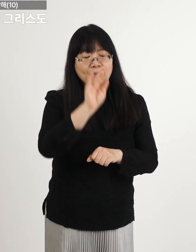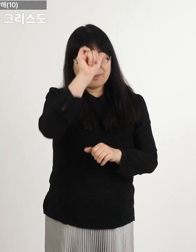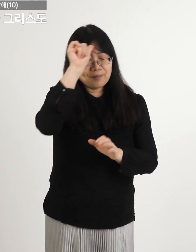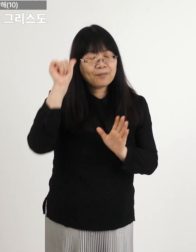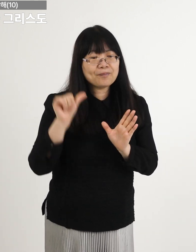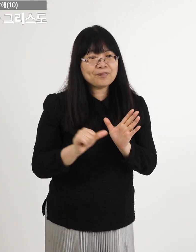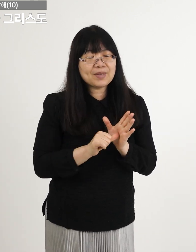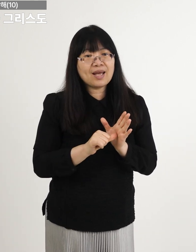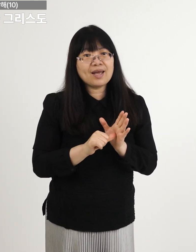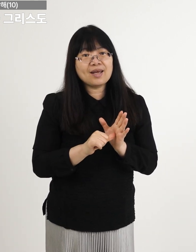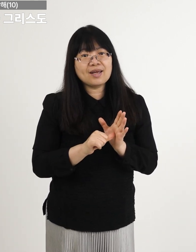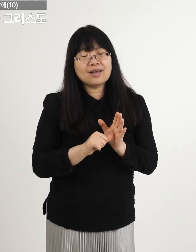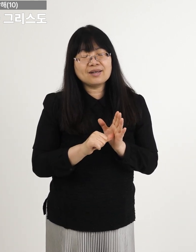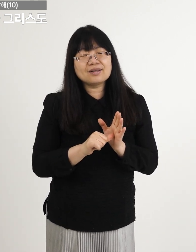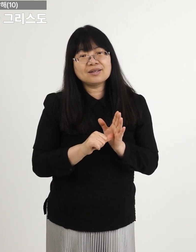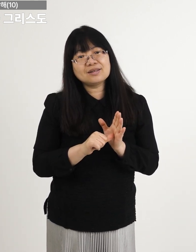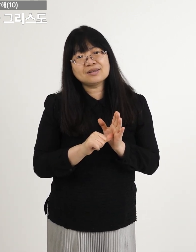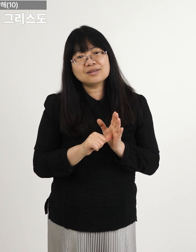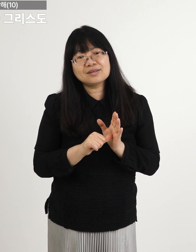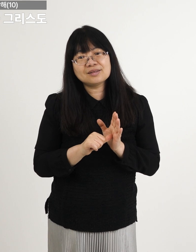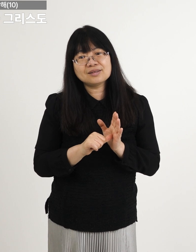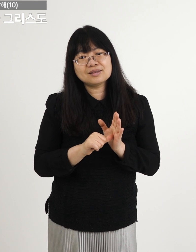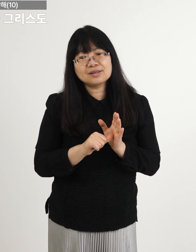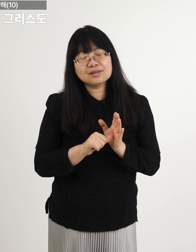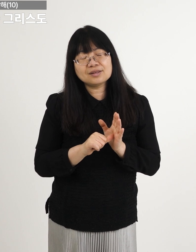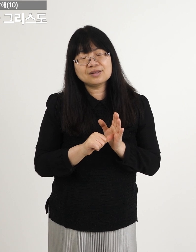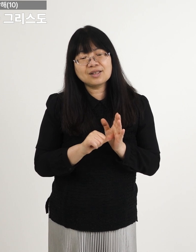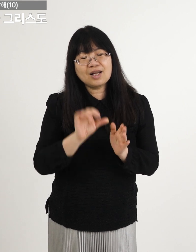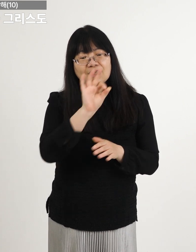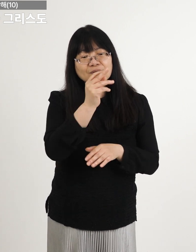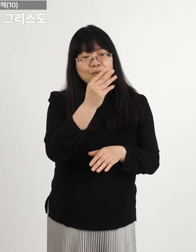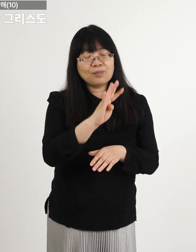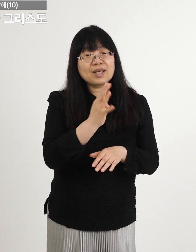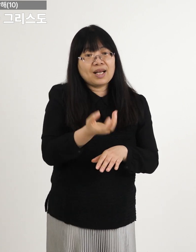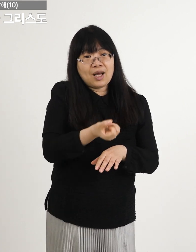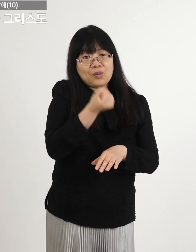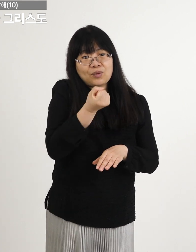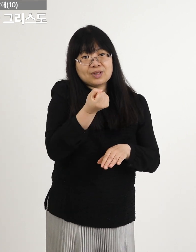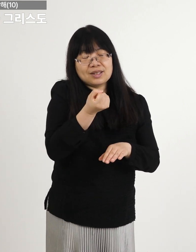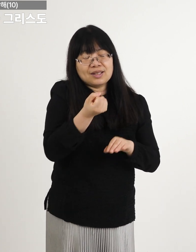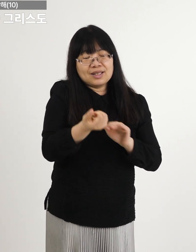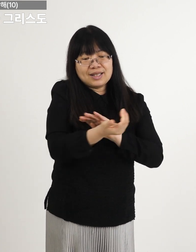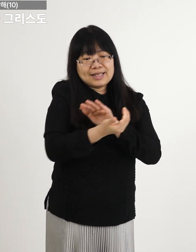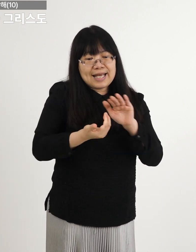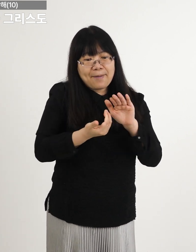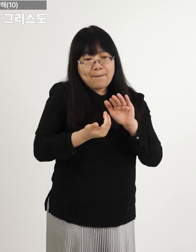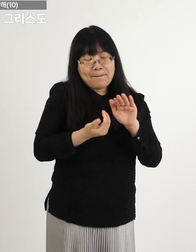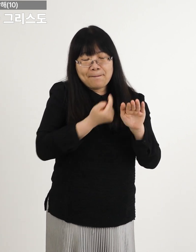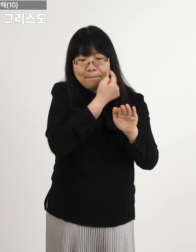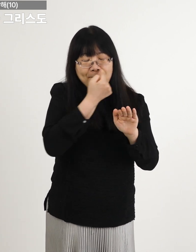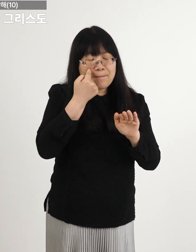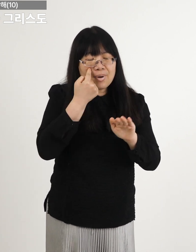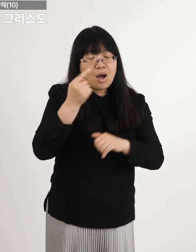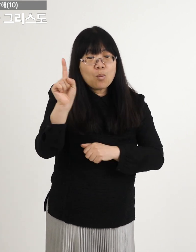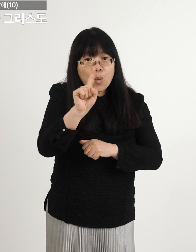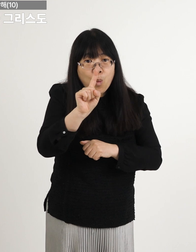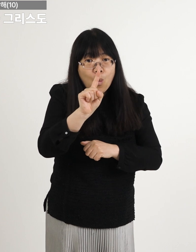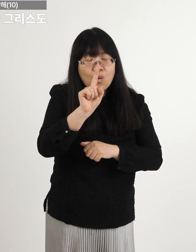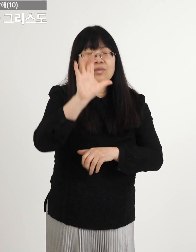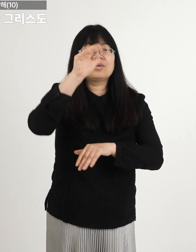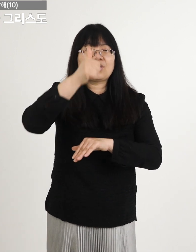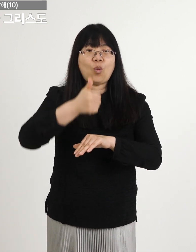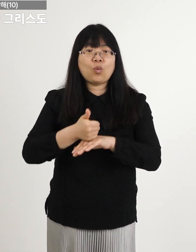인생이라는 인물에 갖고 있는 예표적 그림자가 결국 누구로